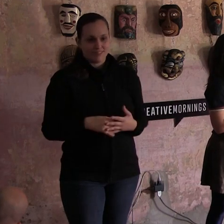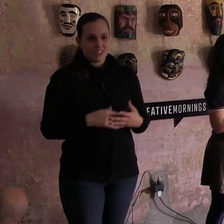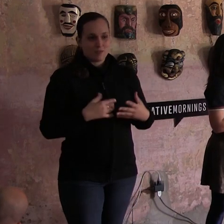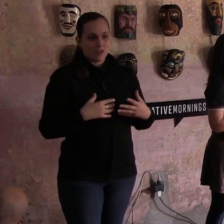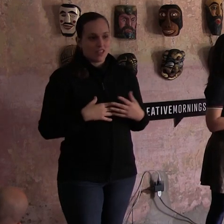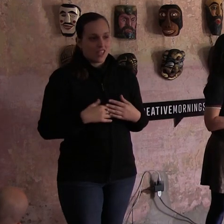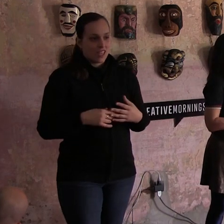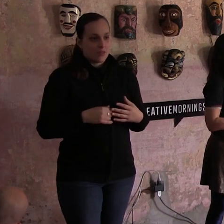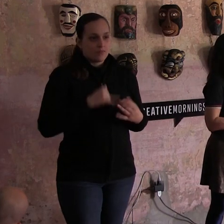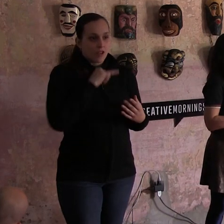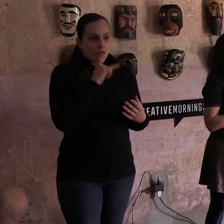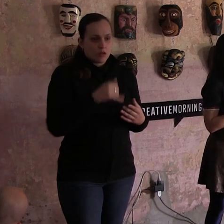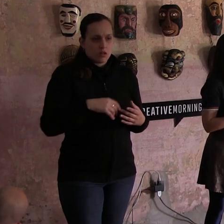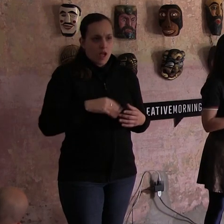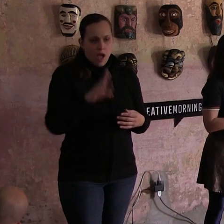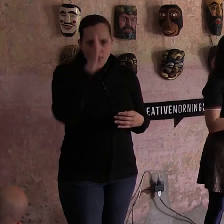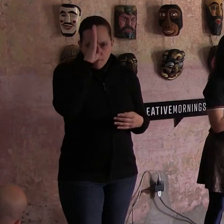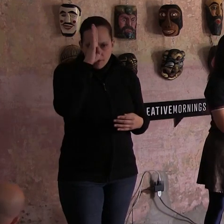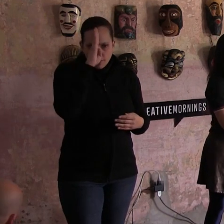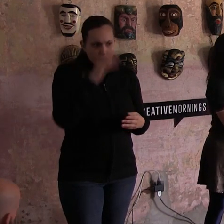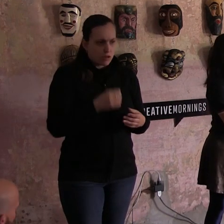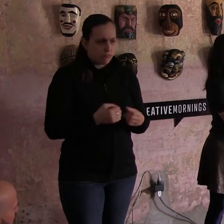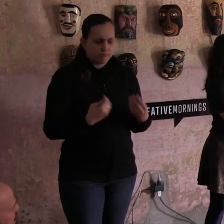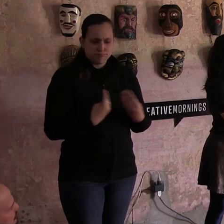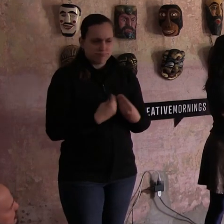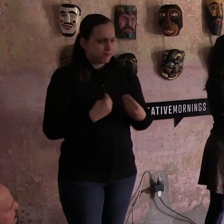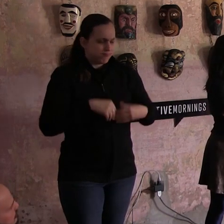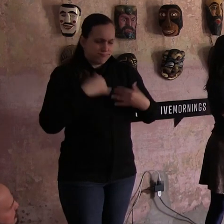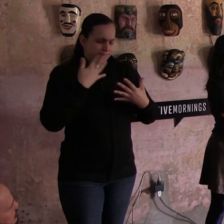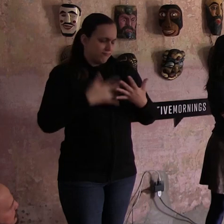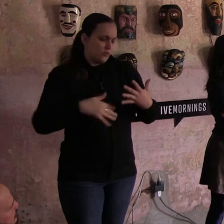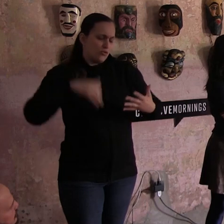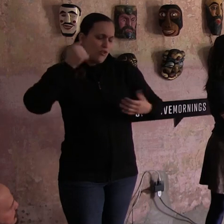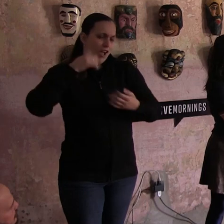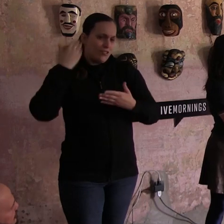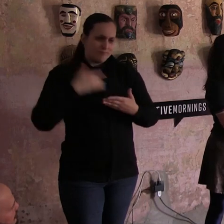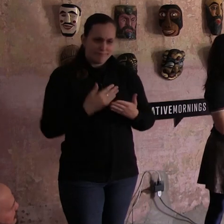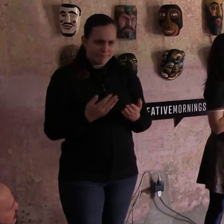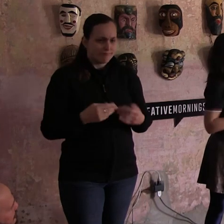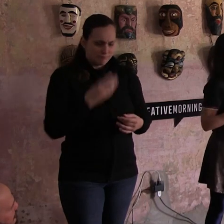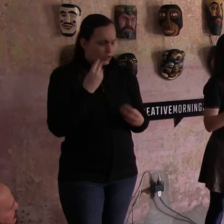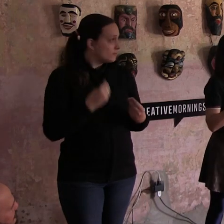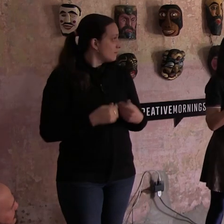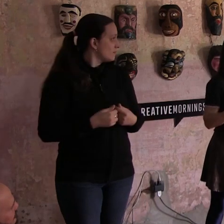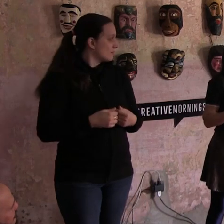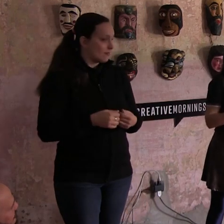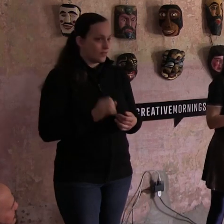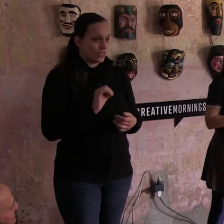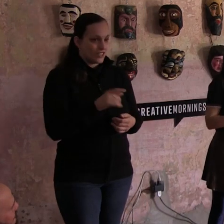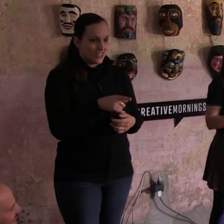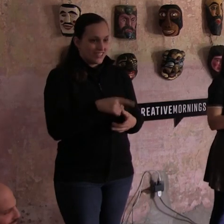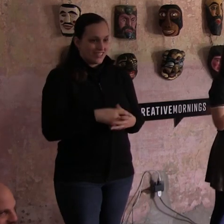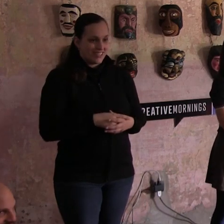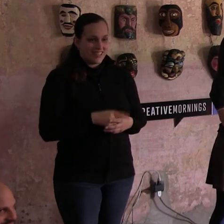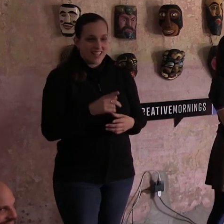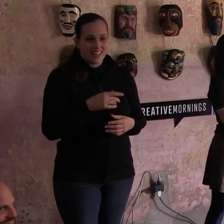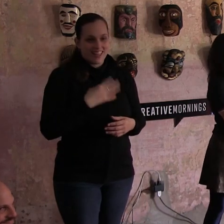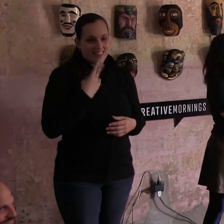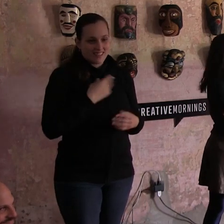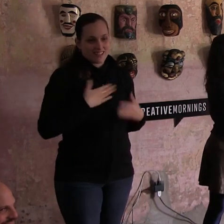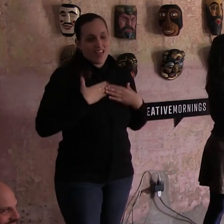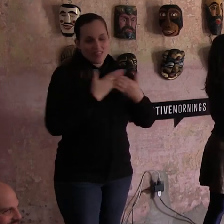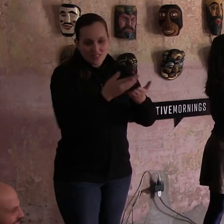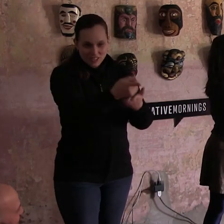con una información y una formación muy rica. Entonces, bueno, Sofía, te adoro.